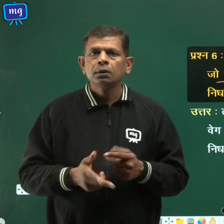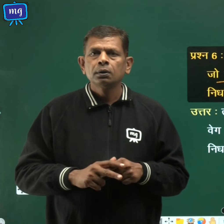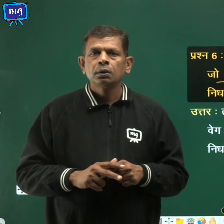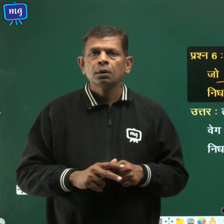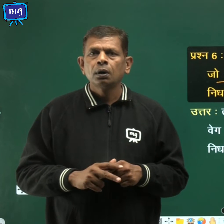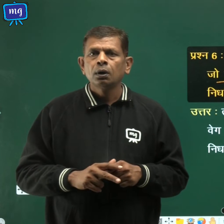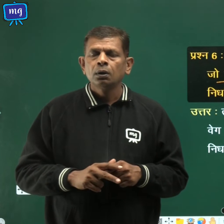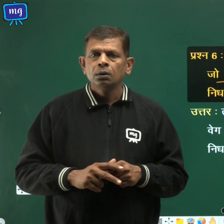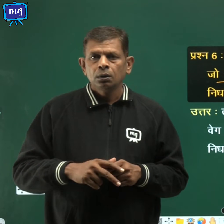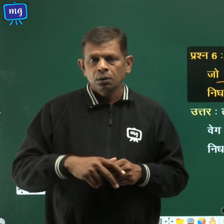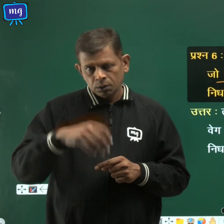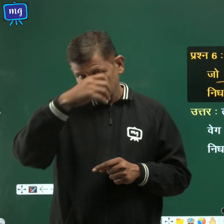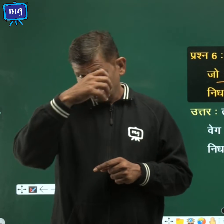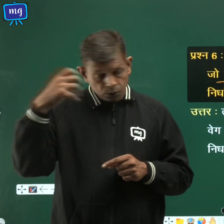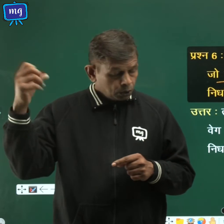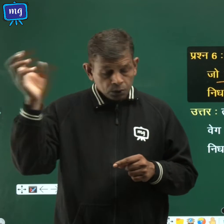मौसम को